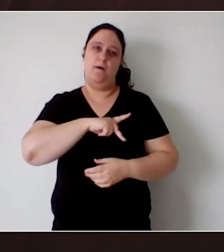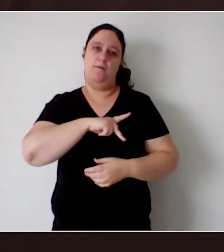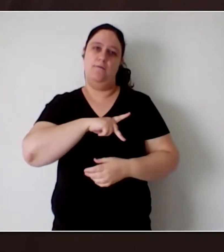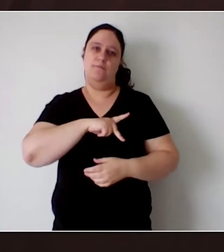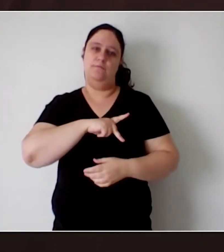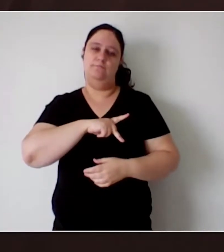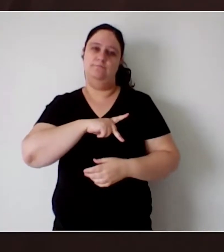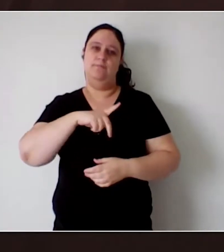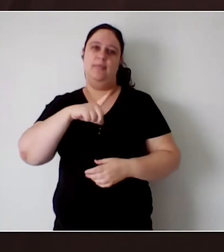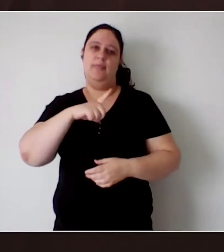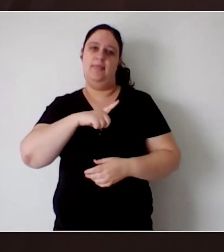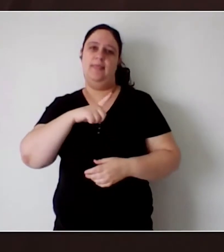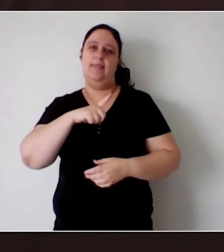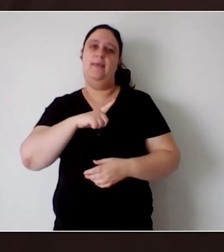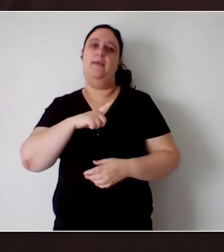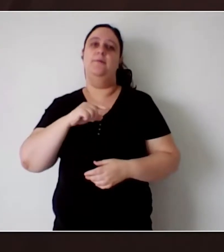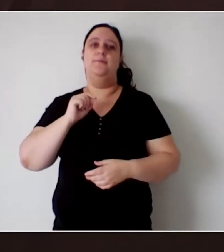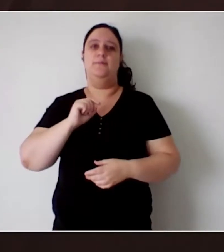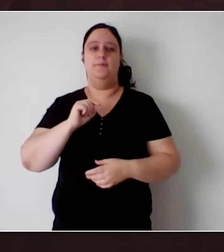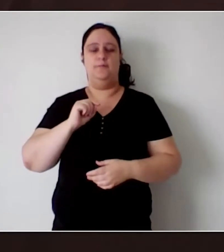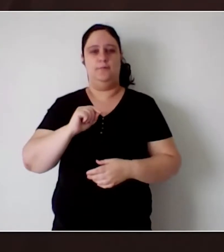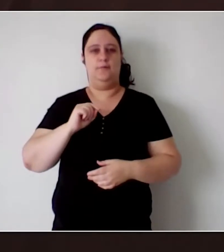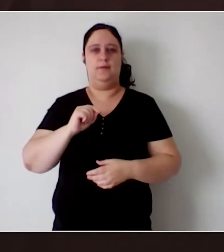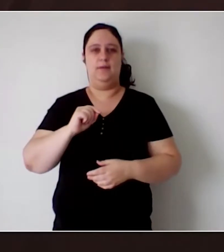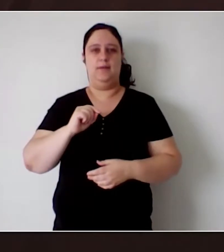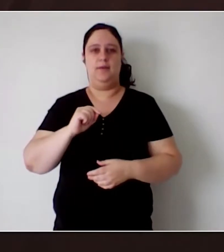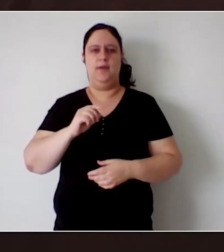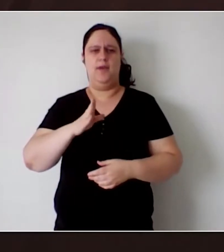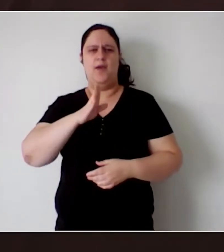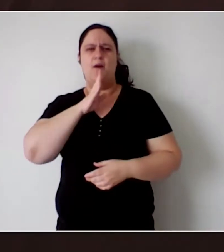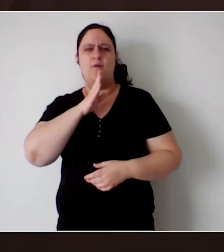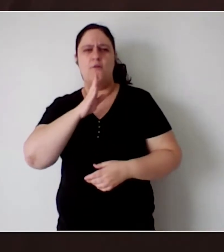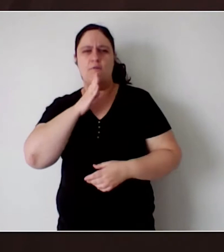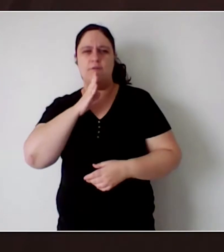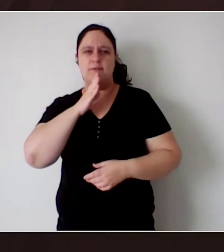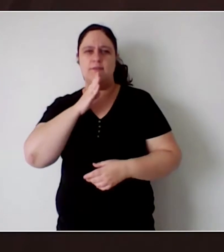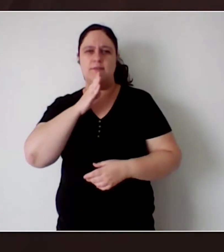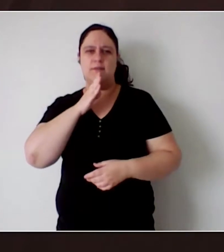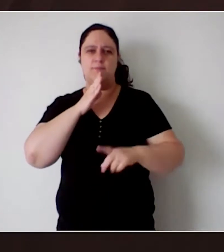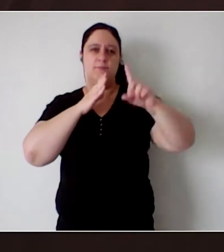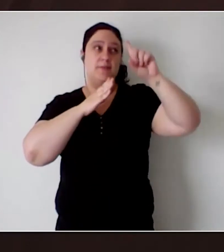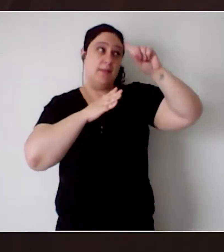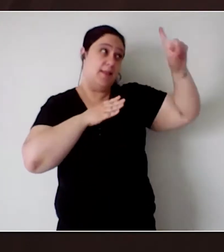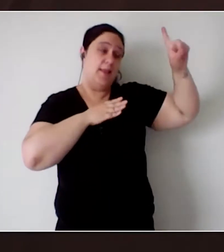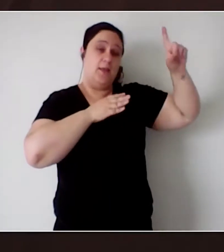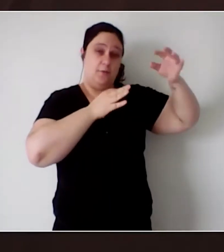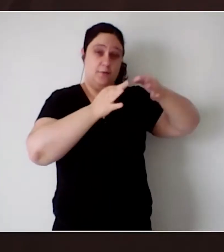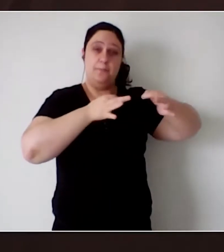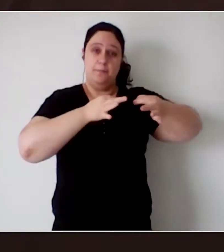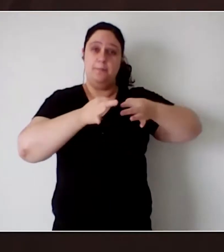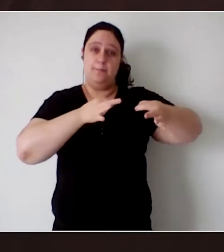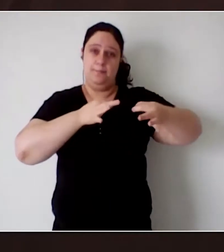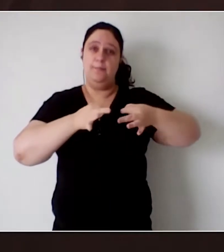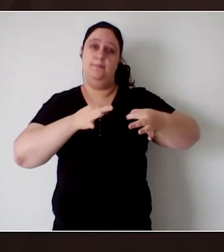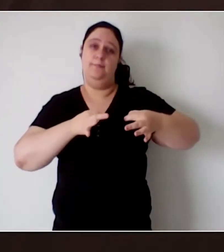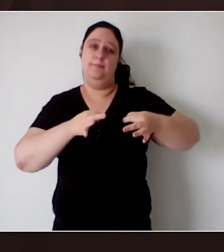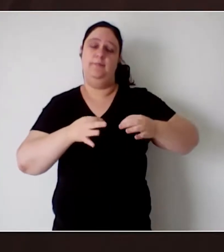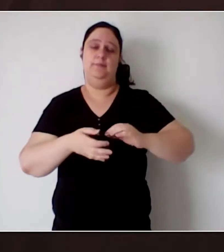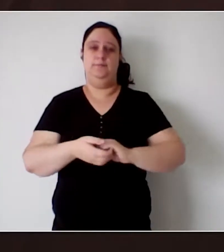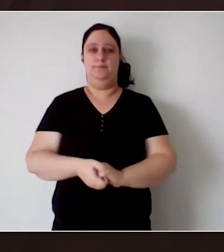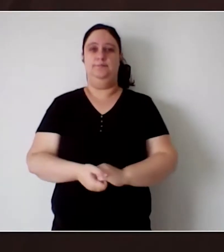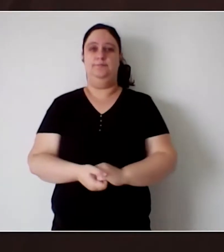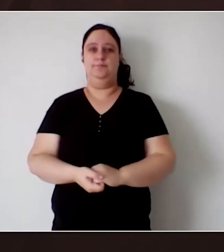conhecemos o plano de Deus de uma forma completa. Então, graças a Deus, a palavra iniciou com